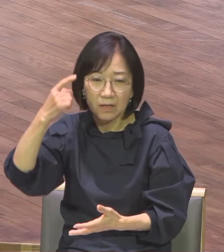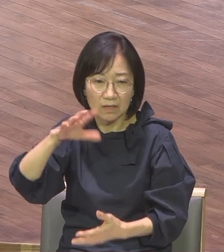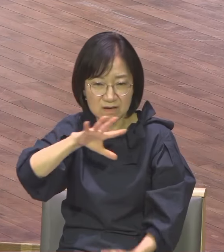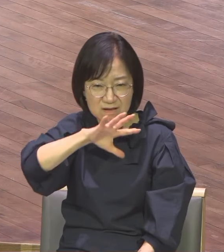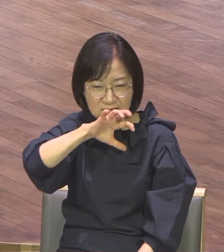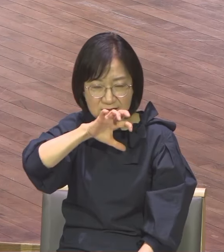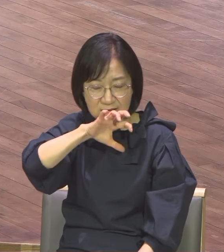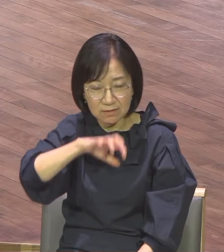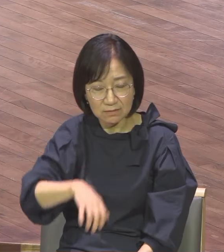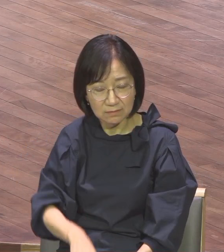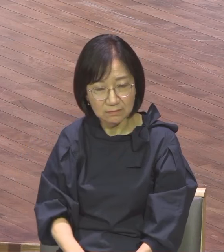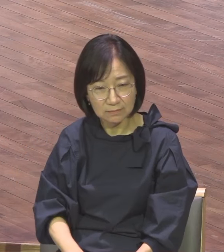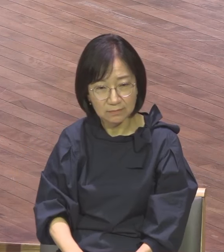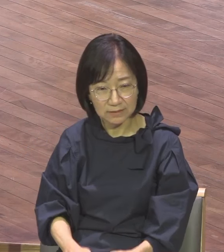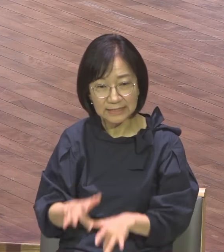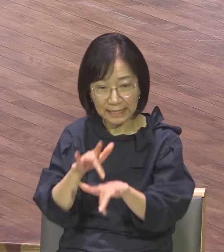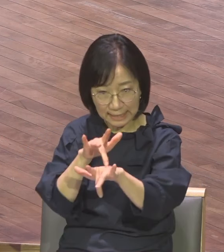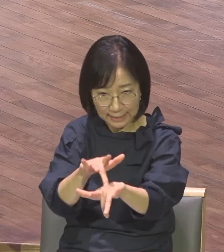교만과 시기예요.